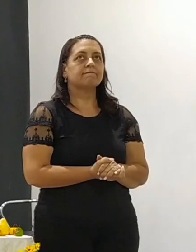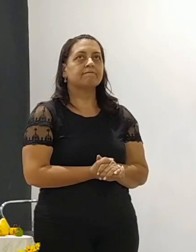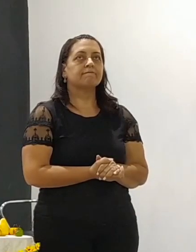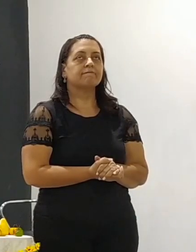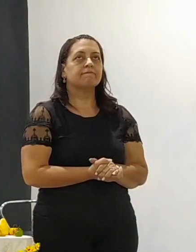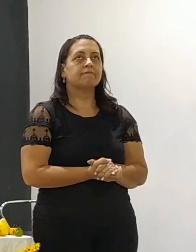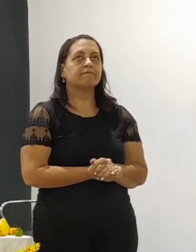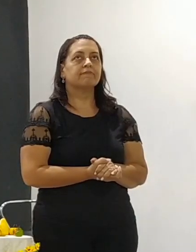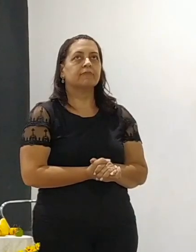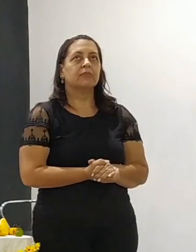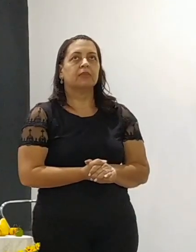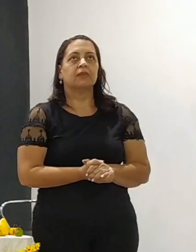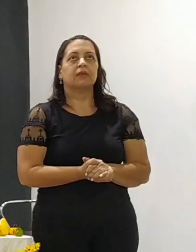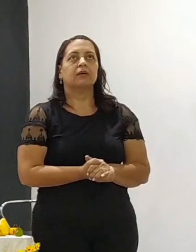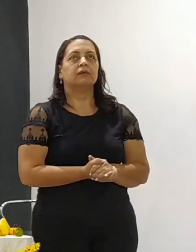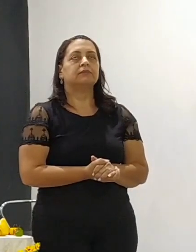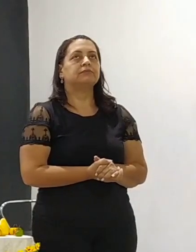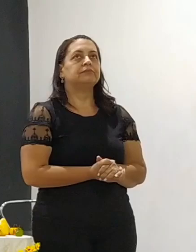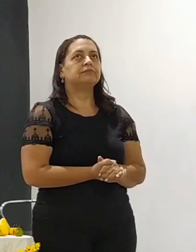O texto vai dizer assim: